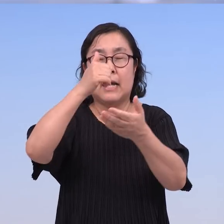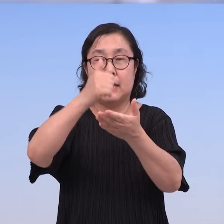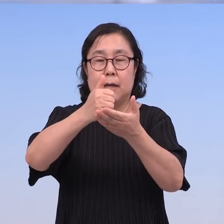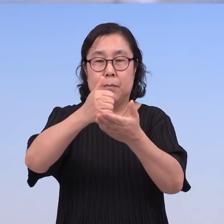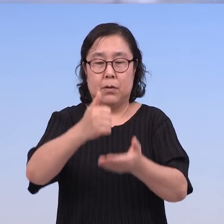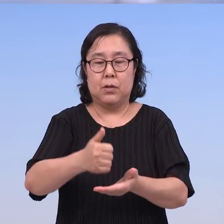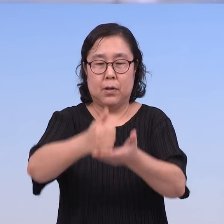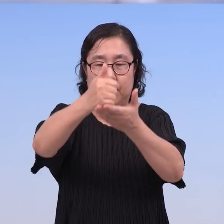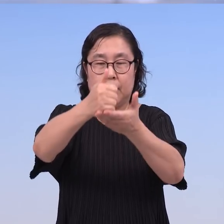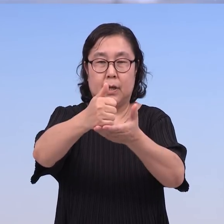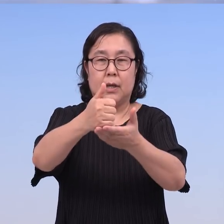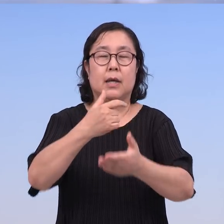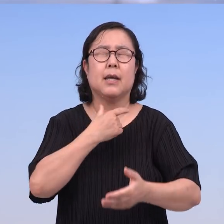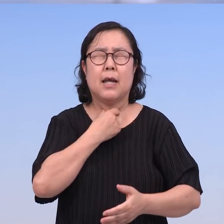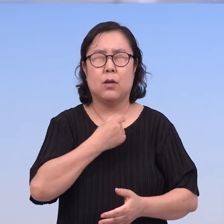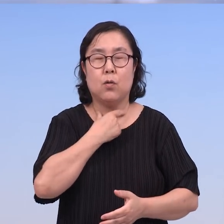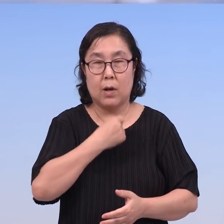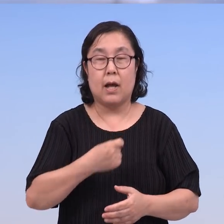여호와를 섬기겠노라.